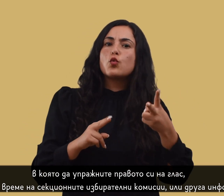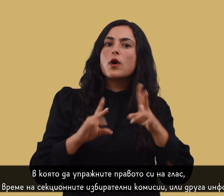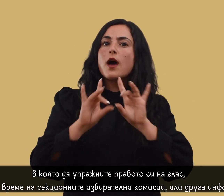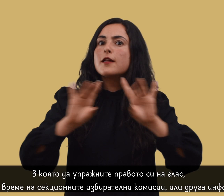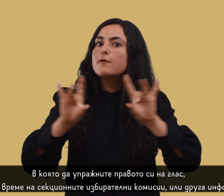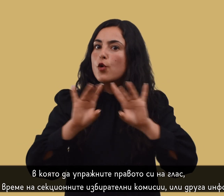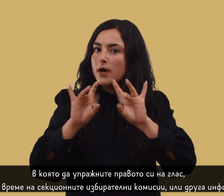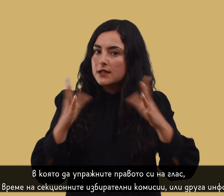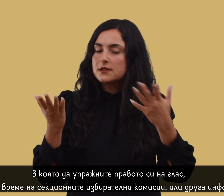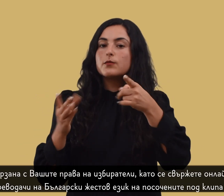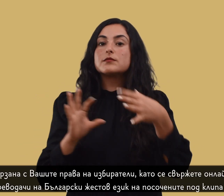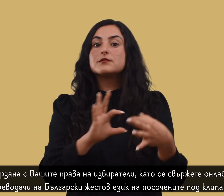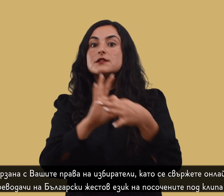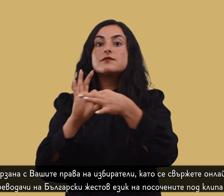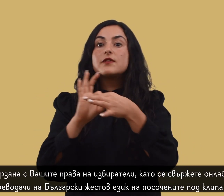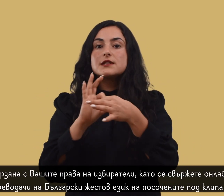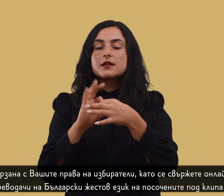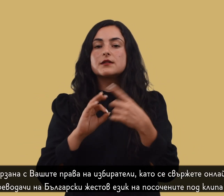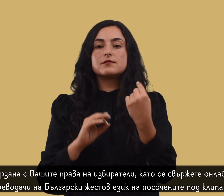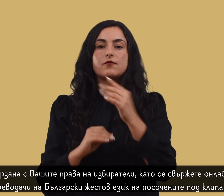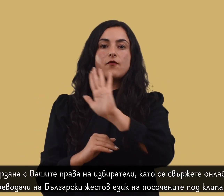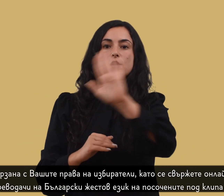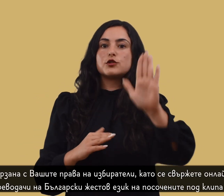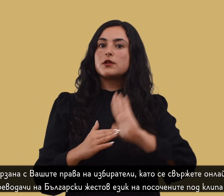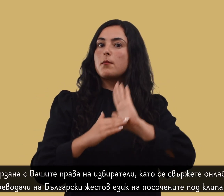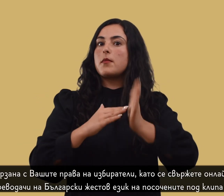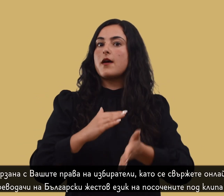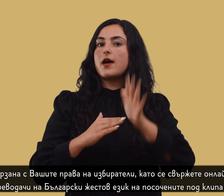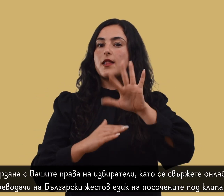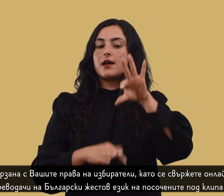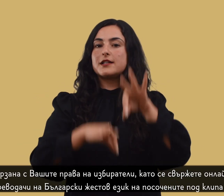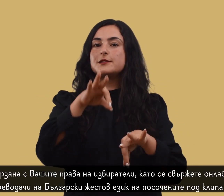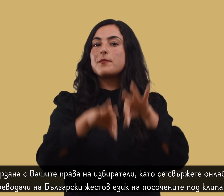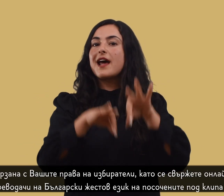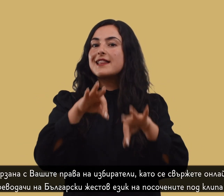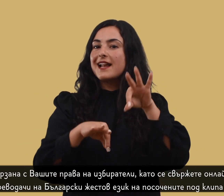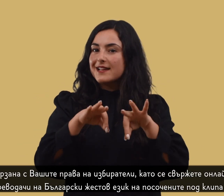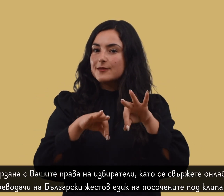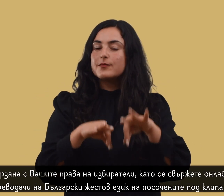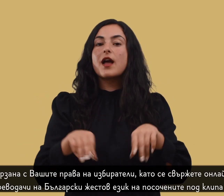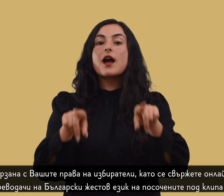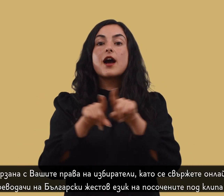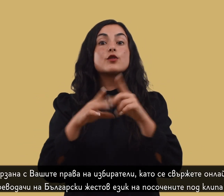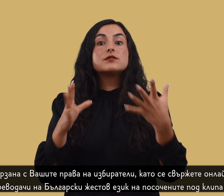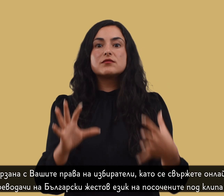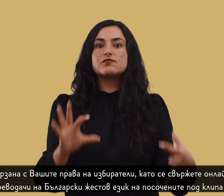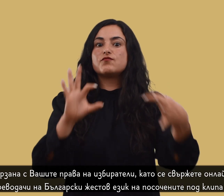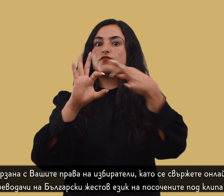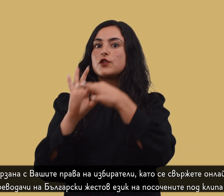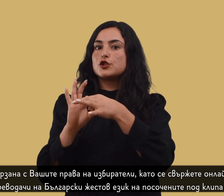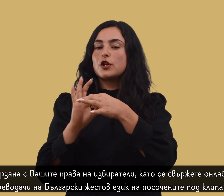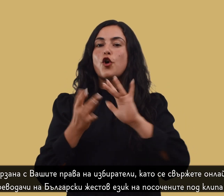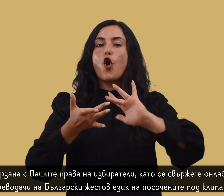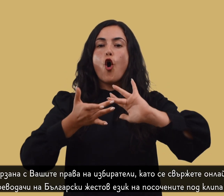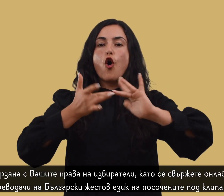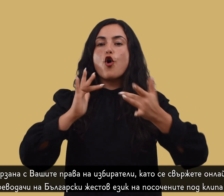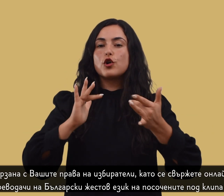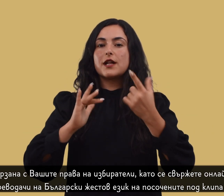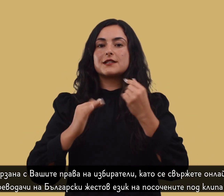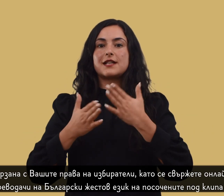информация, свързана с вашите права на избиратели, като се свържете онлайн с нашите